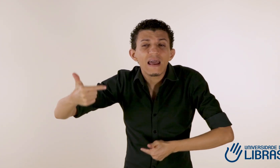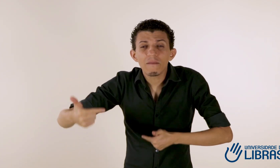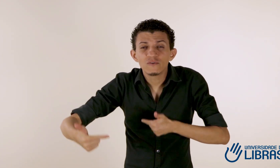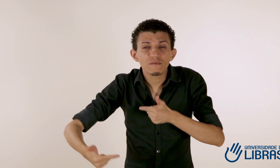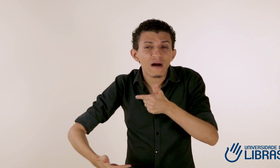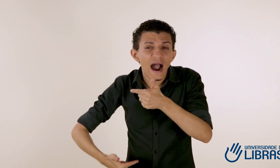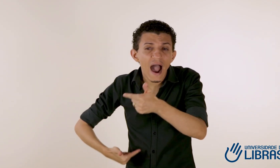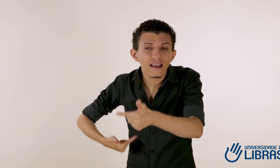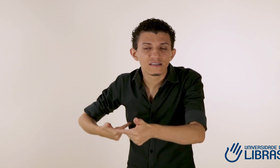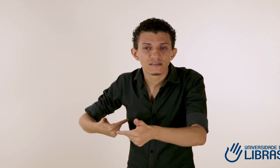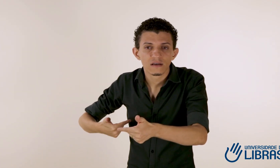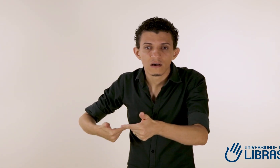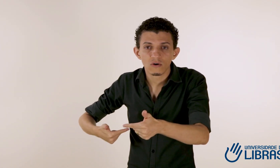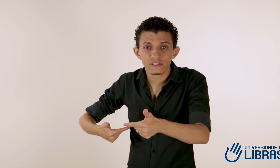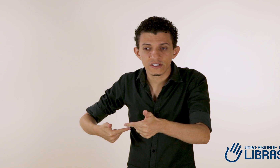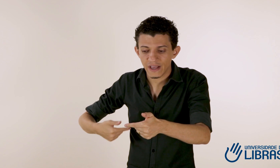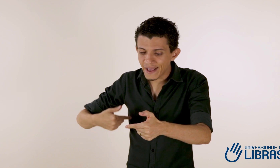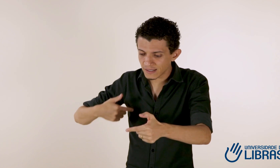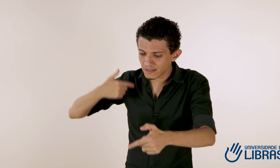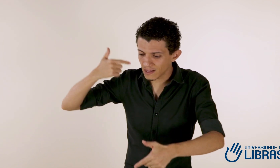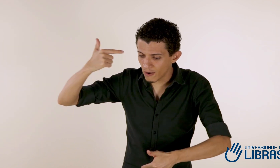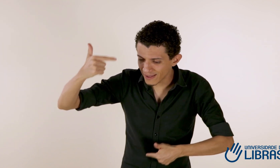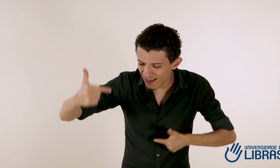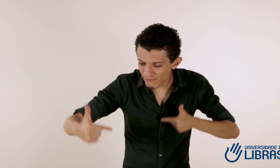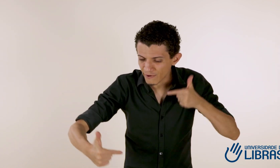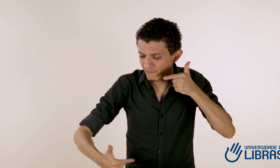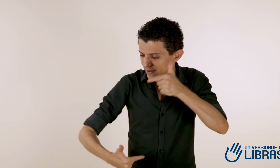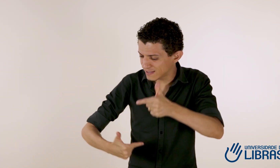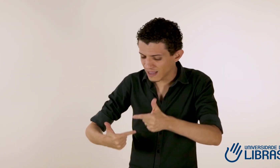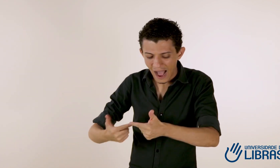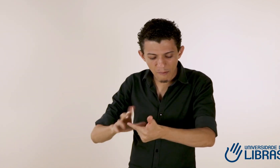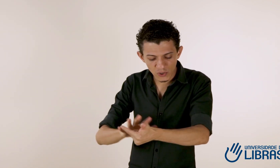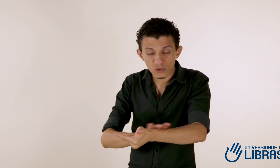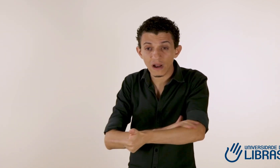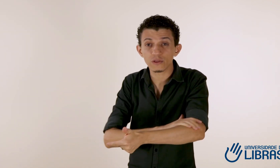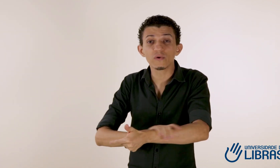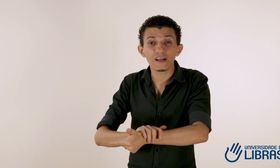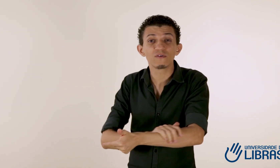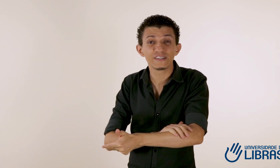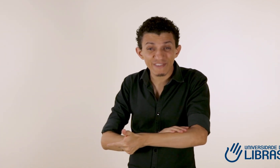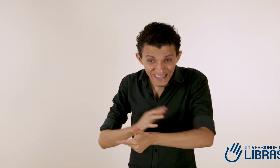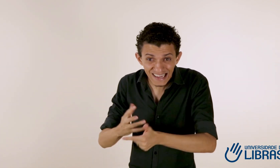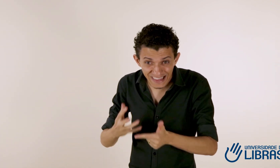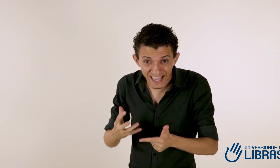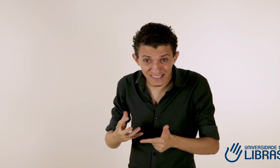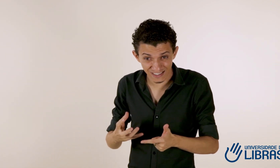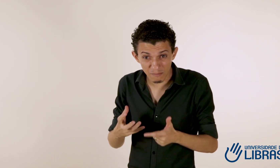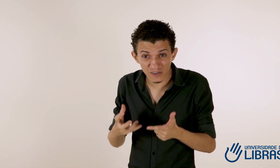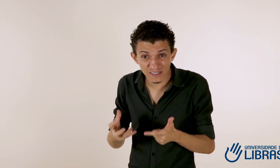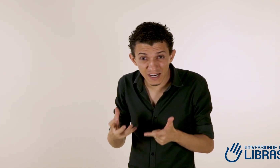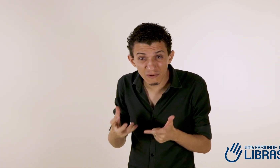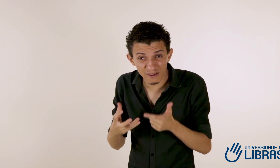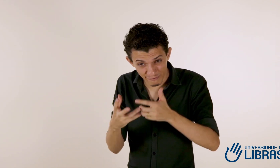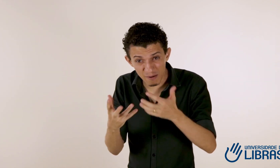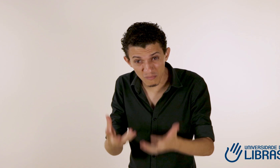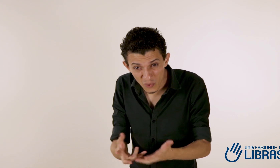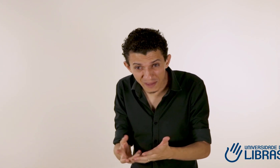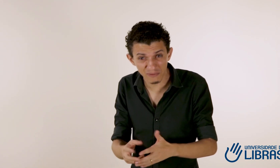trabalhei demais. Ou seja, esse sinal aqui ele foi feito assim, a musculatura inclusive está tensa, está mostrando que foi muito, que